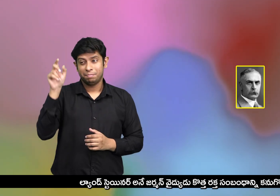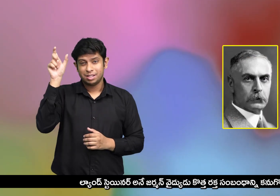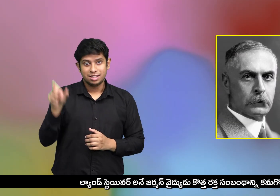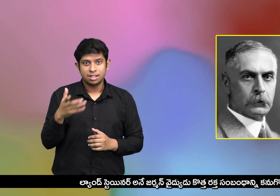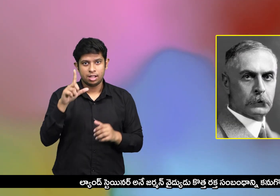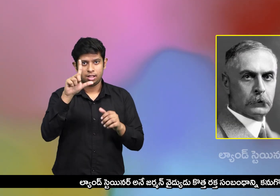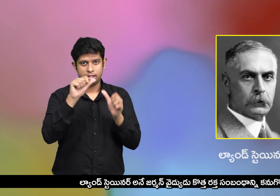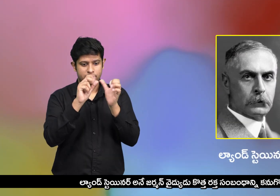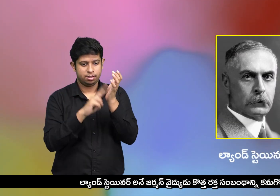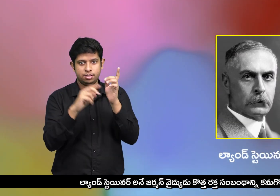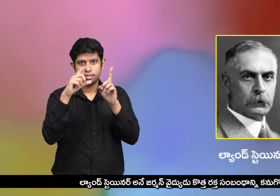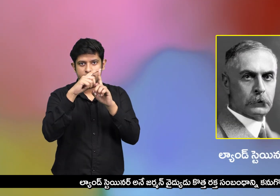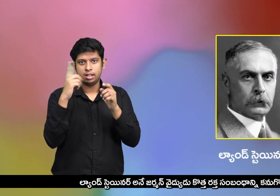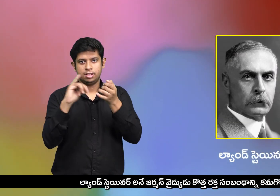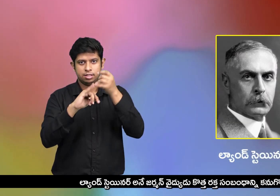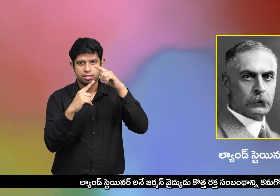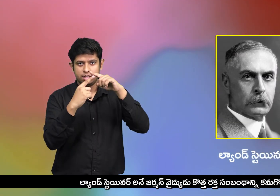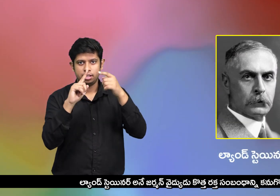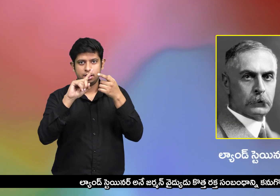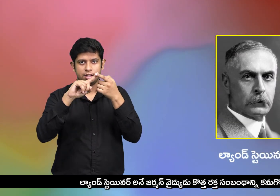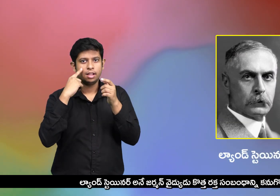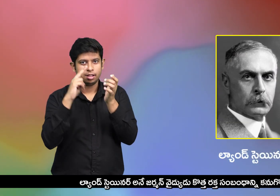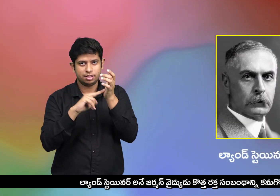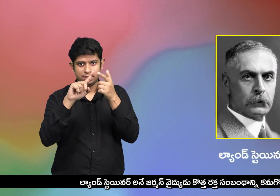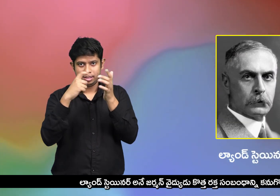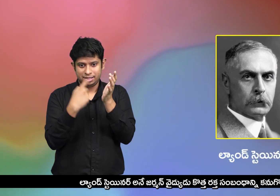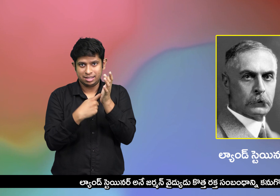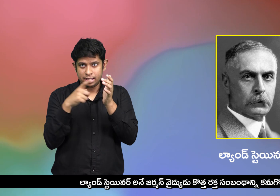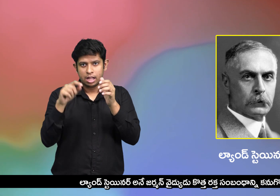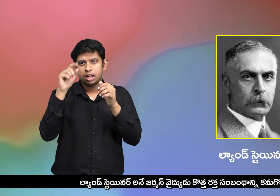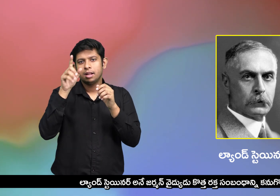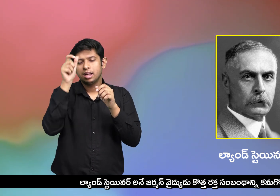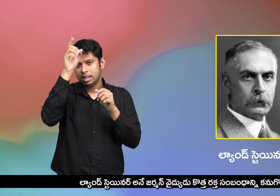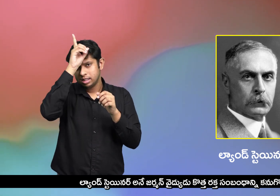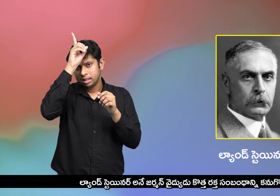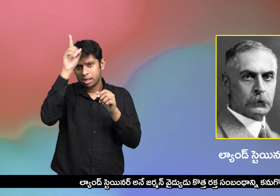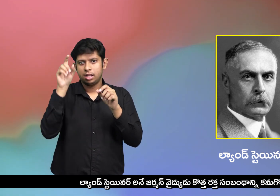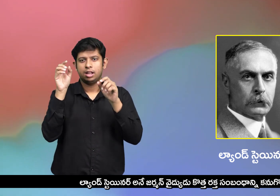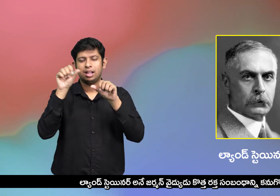ల్యాండ్ స్టెయినర్ అనే జర్మన్ వైద్యుడు కొత్త రక్త సంబంధాన్ని కనుగొన్నాడు.